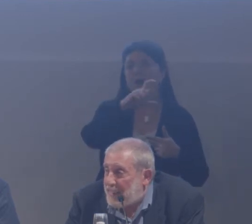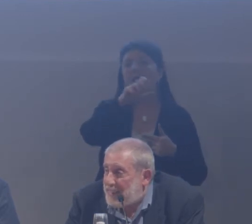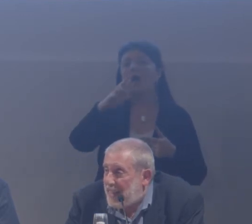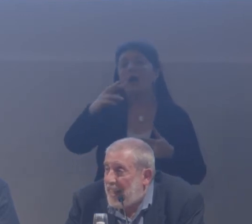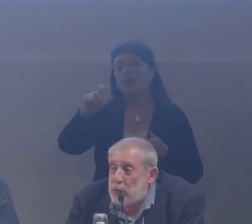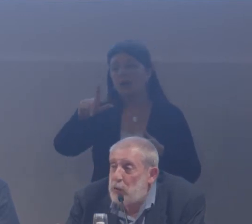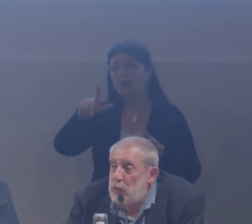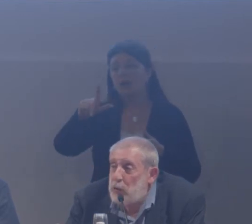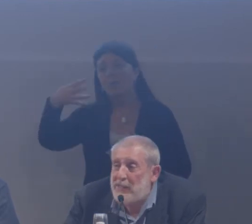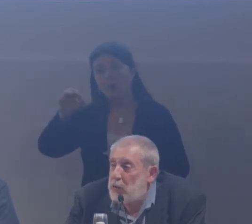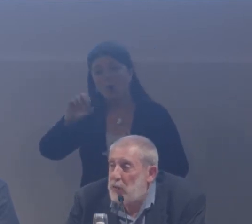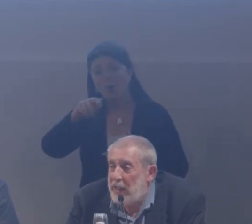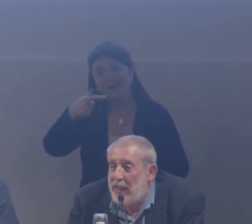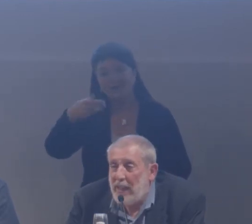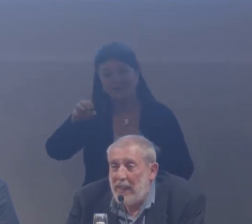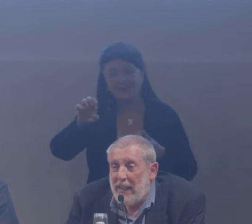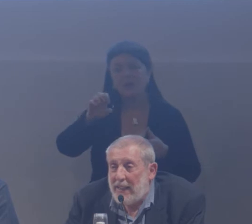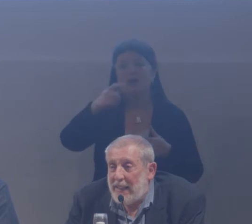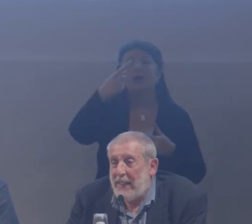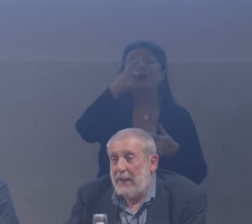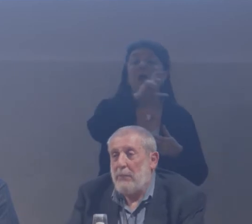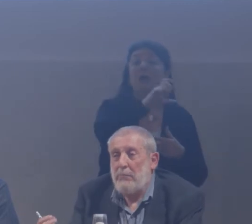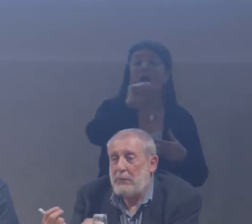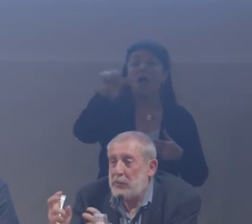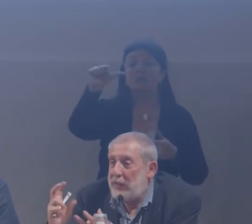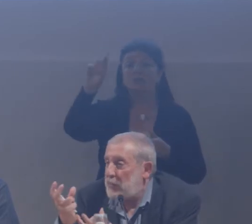Giuliano, Cassarà, tutte persone che